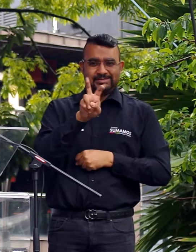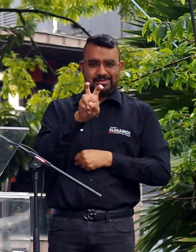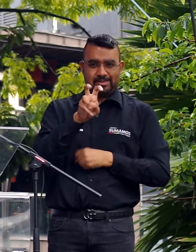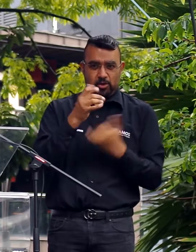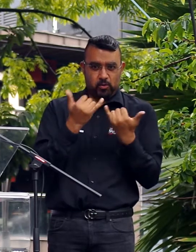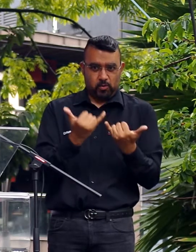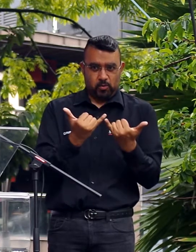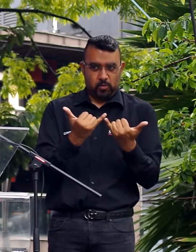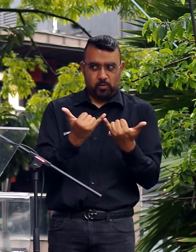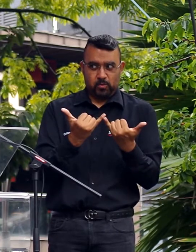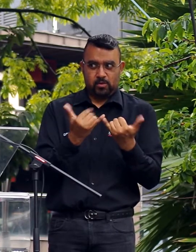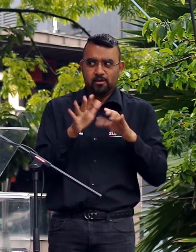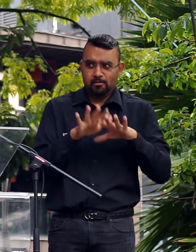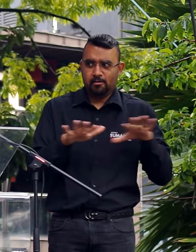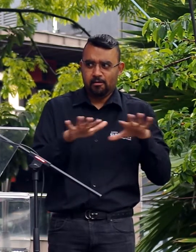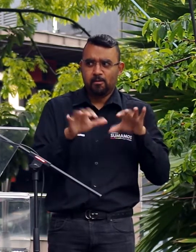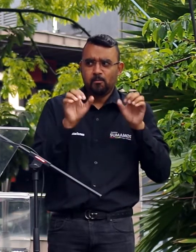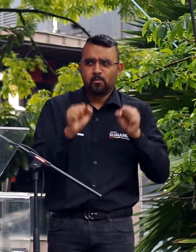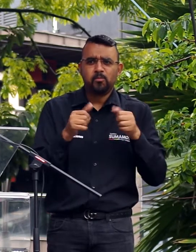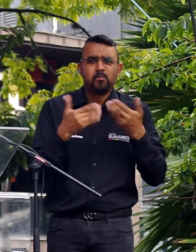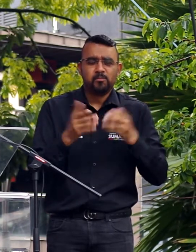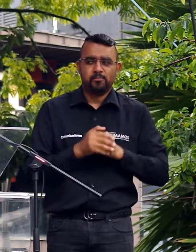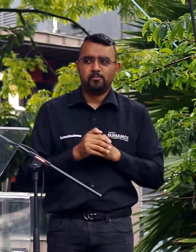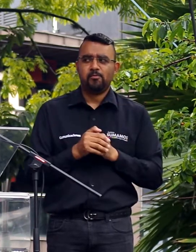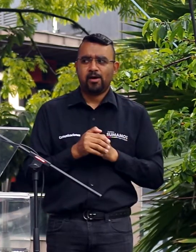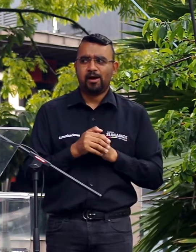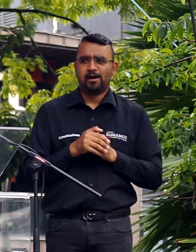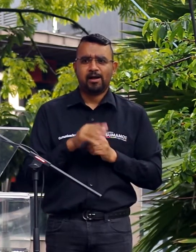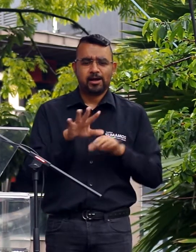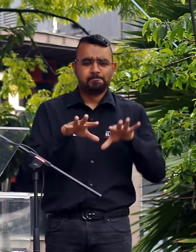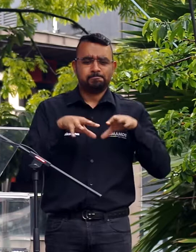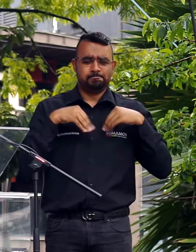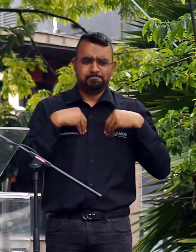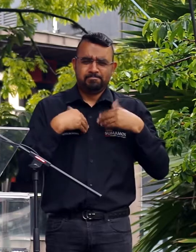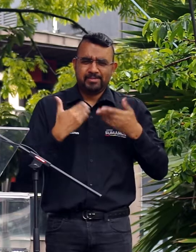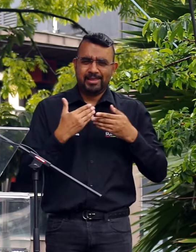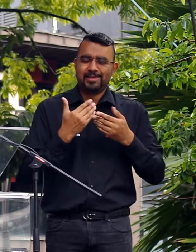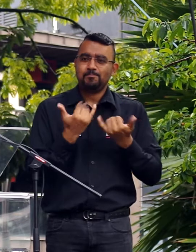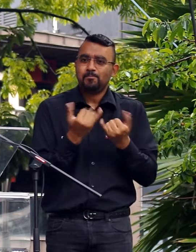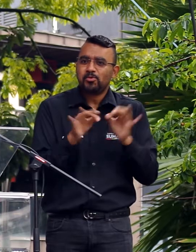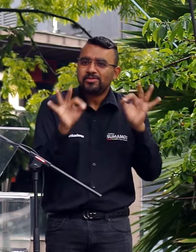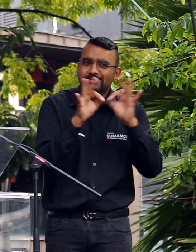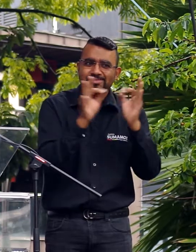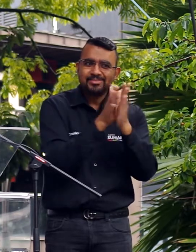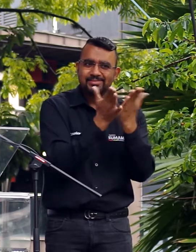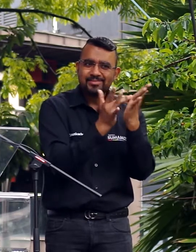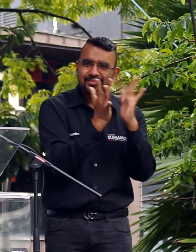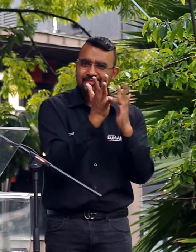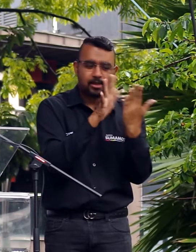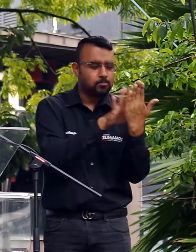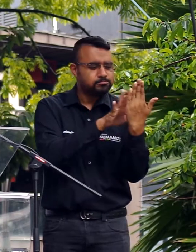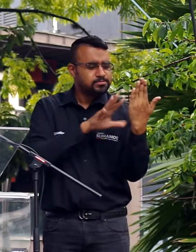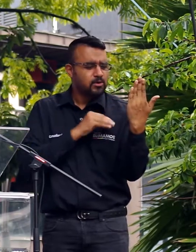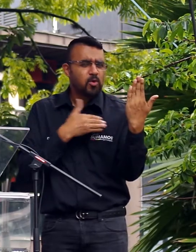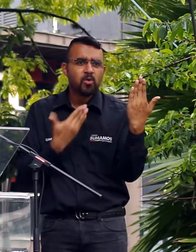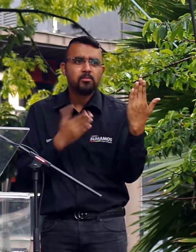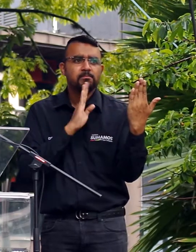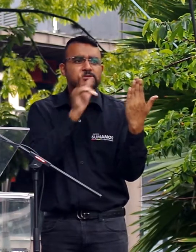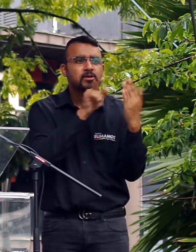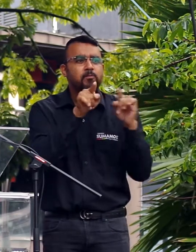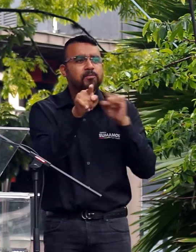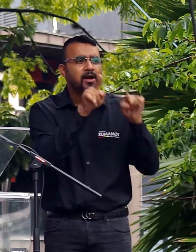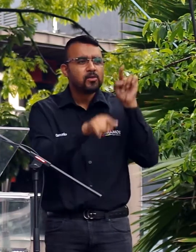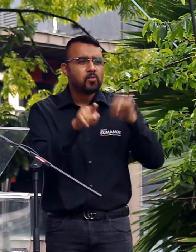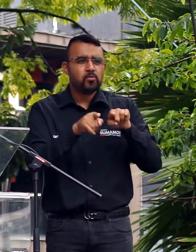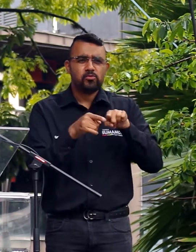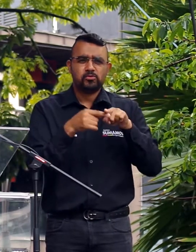ciudad, recordemos hoy esa palabra: tenemos que buscar a los cansados y